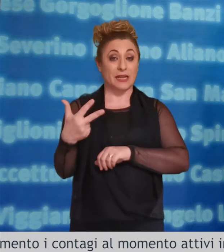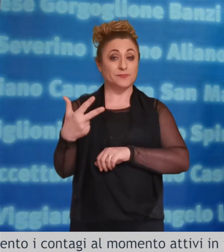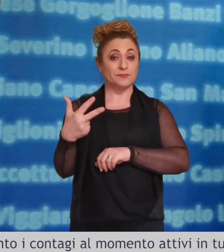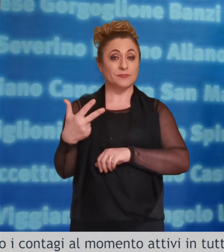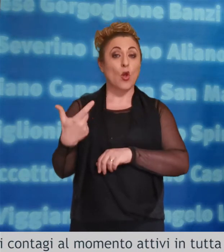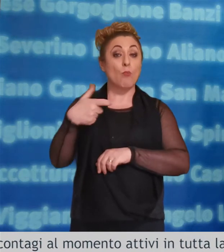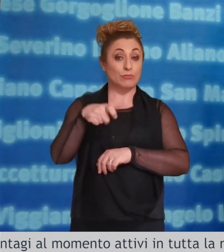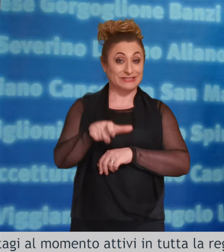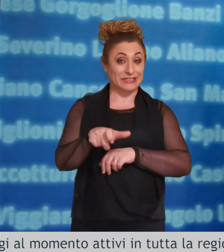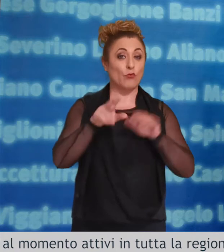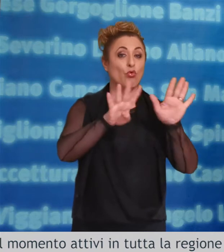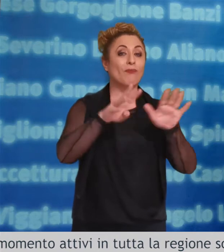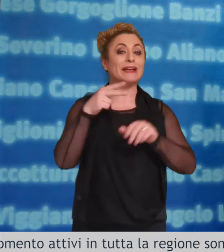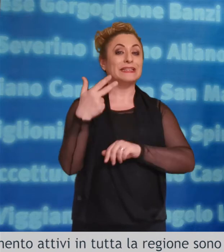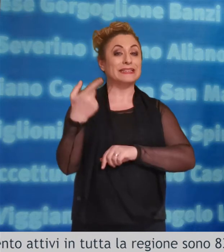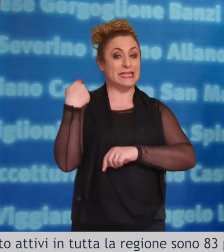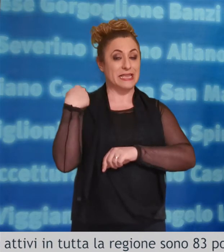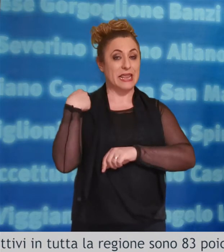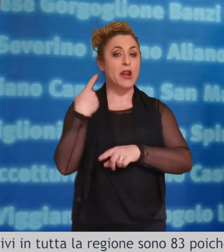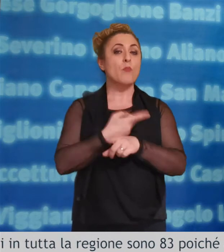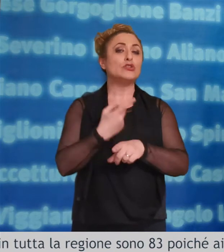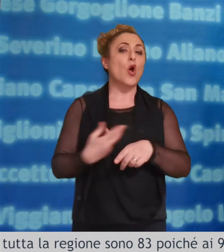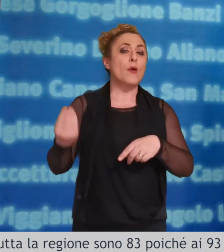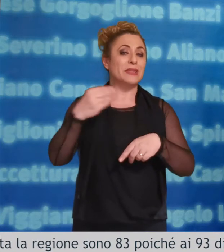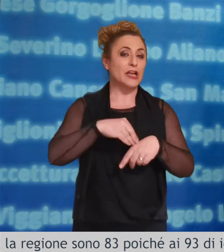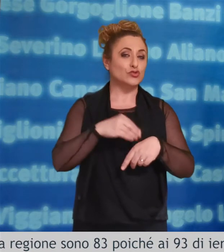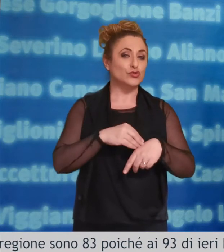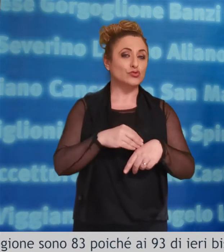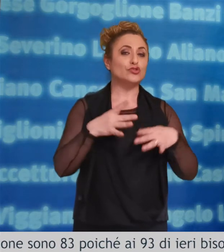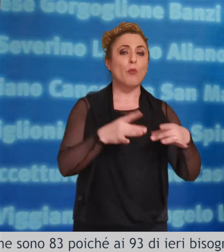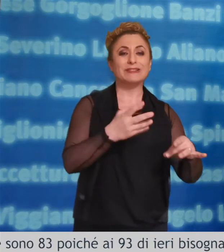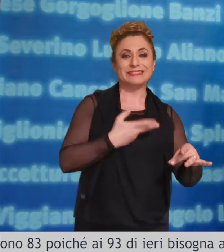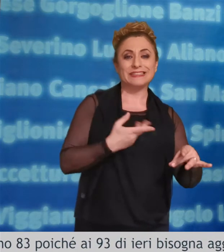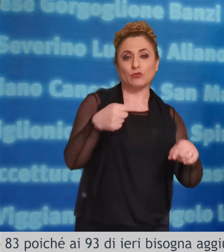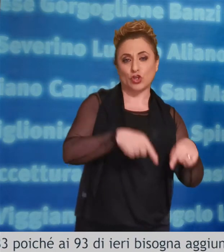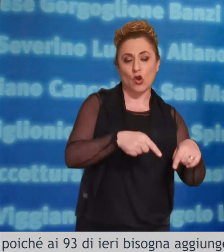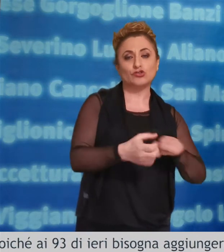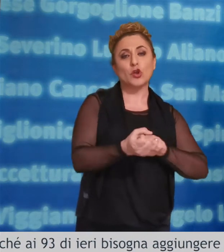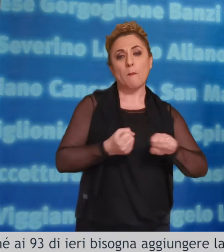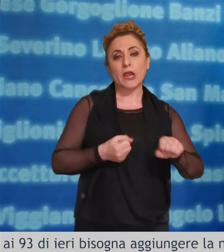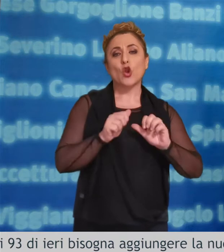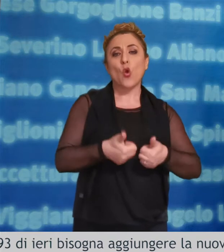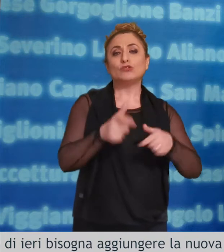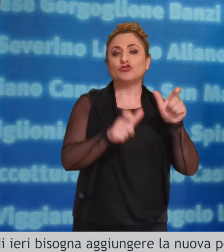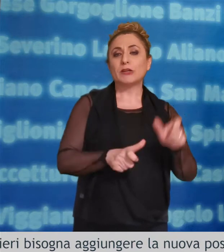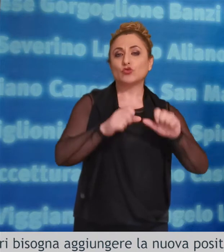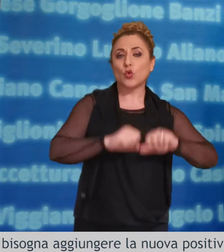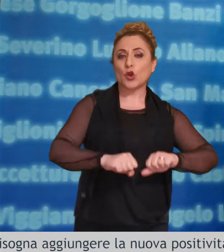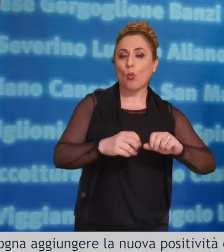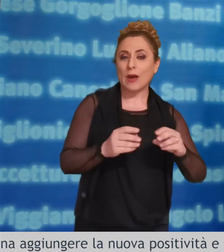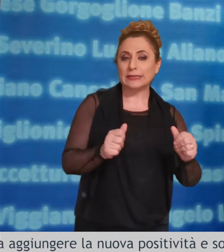poiché ai 93 di ieri bisogna aggiungere la nuova positività e sottrarre 11 persone